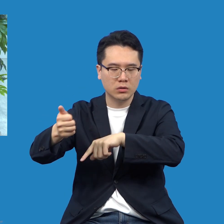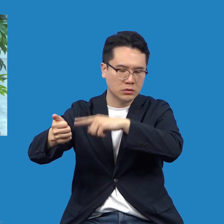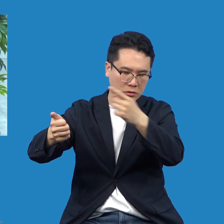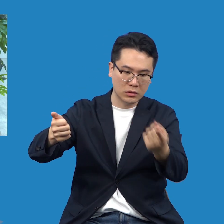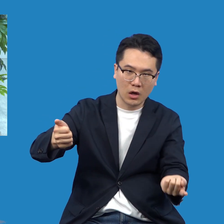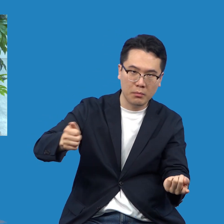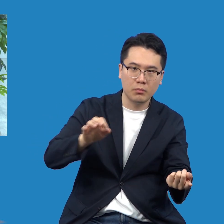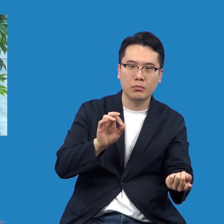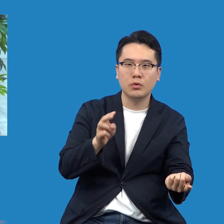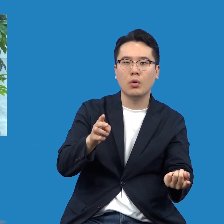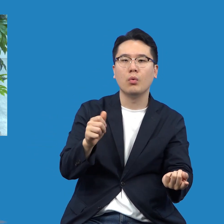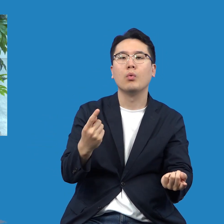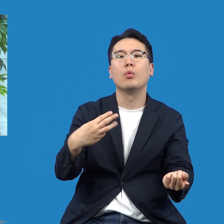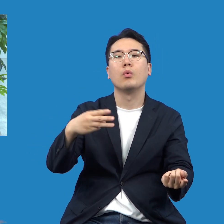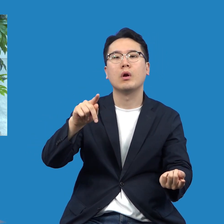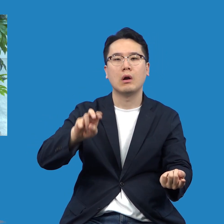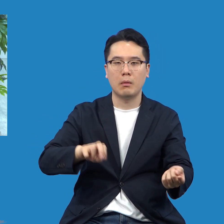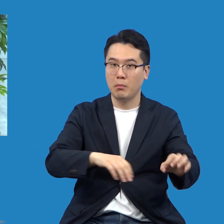있어요.